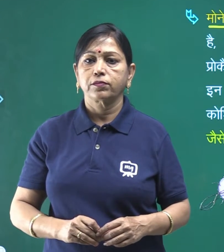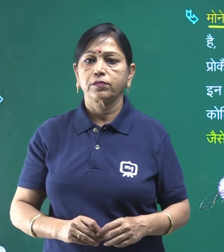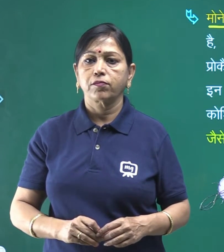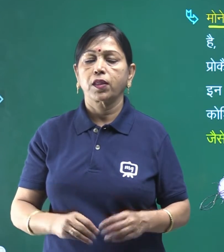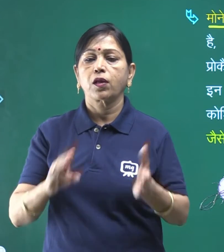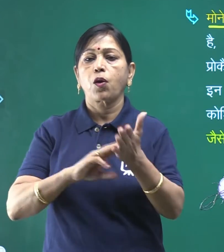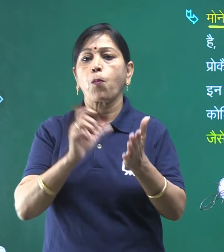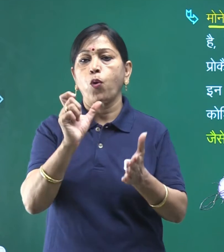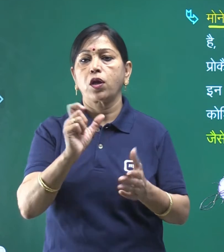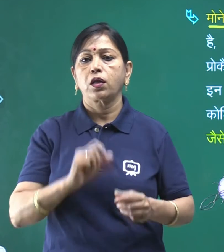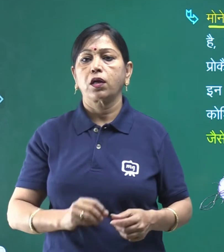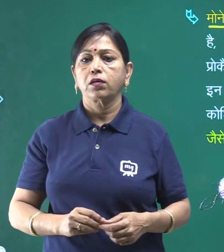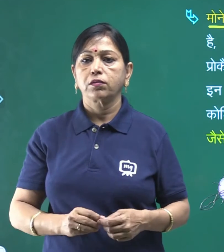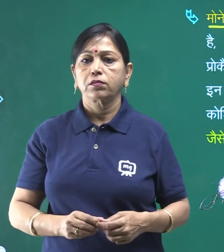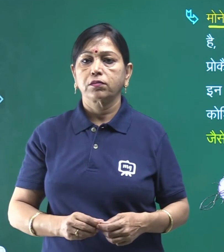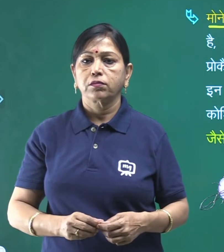मोनेरा।